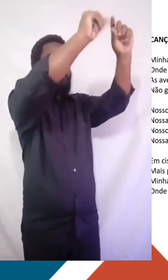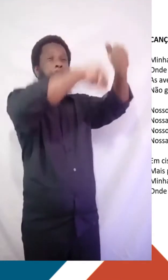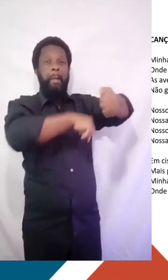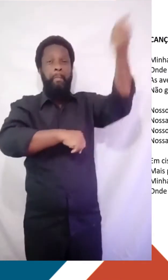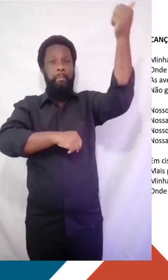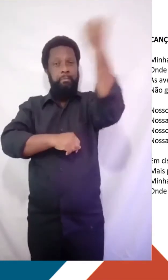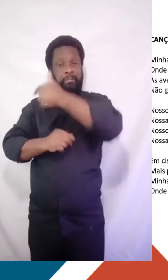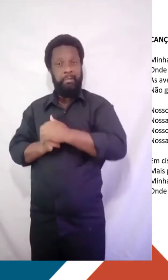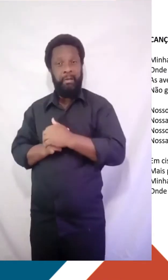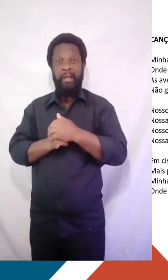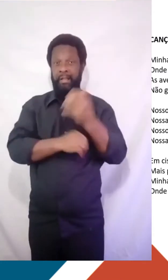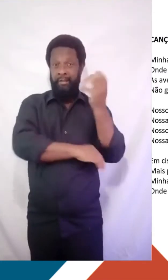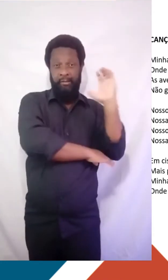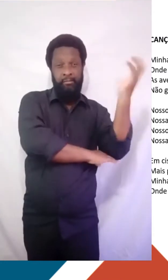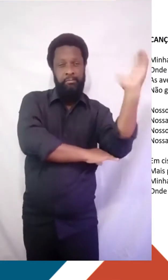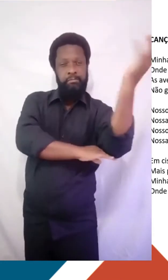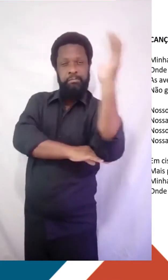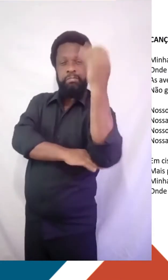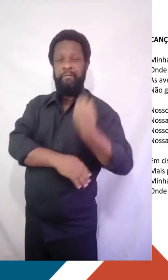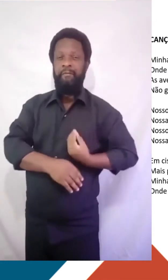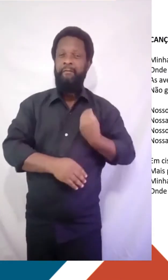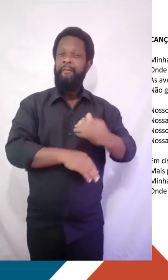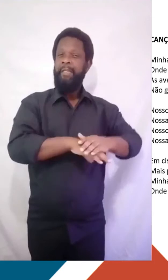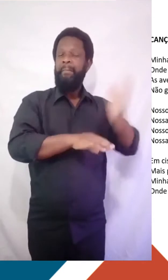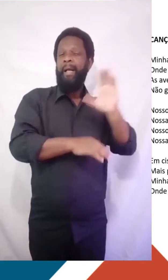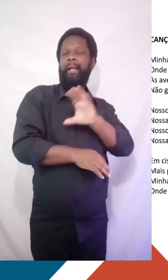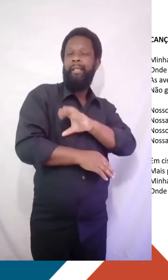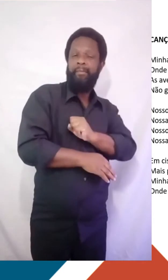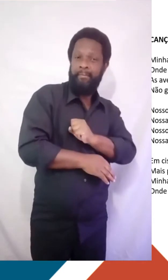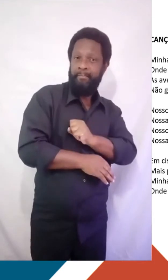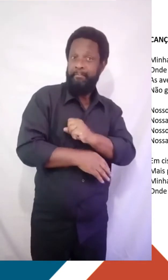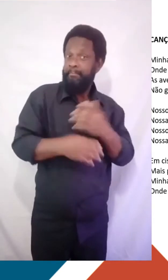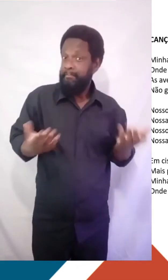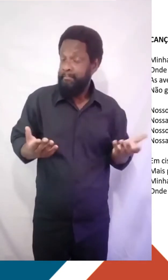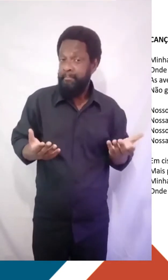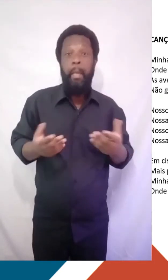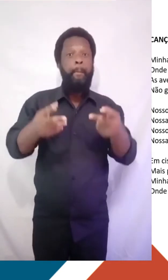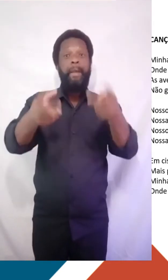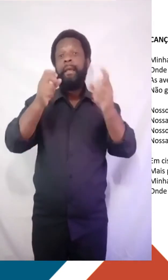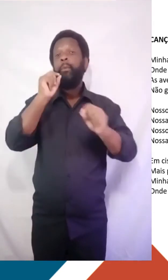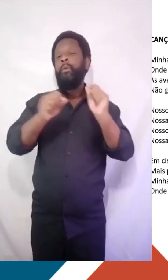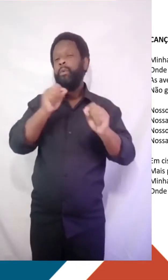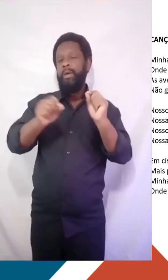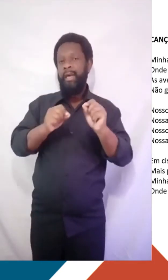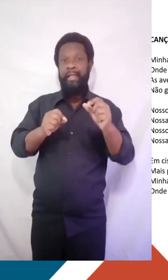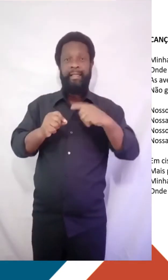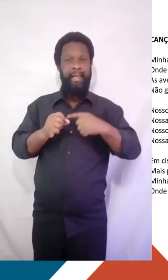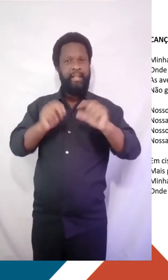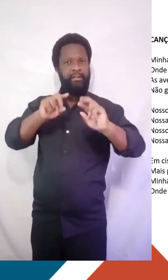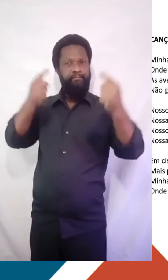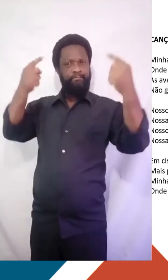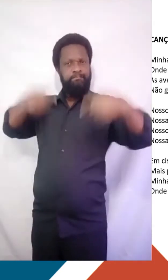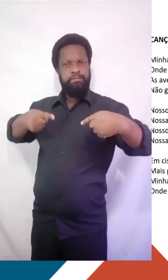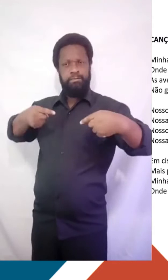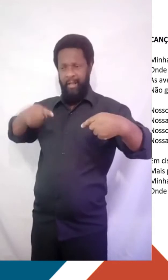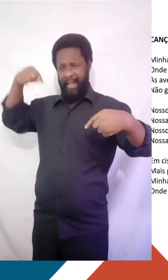várzeas têm mais flores, nossos bosques têm mais vida, nossa vida mais amores. Podemos perceber nesse trecho a oposição